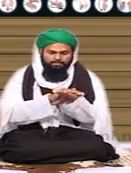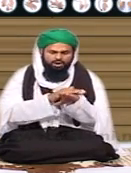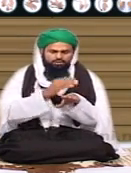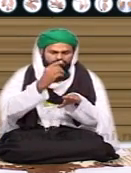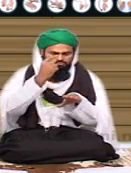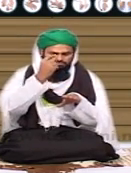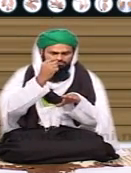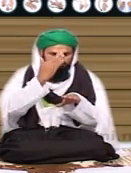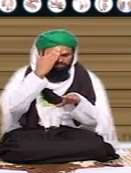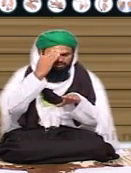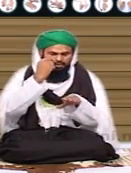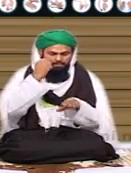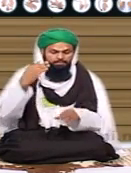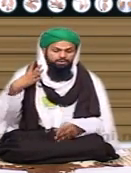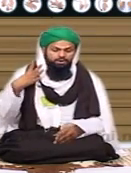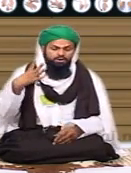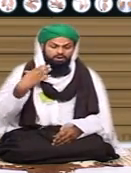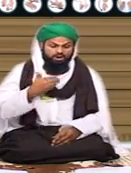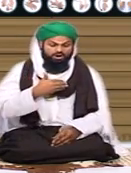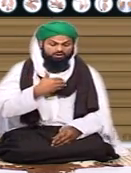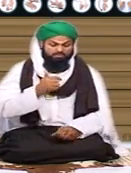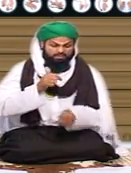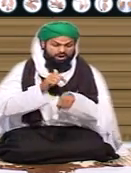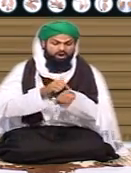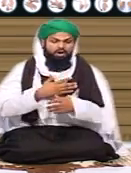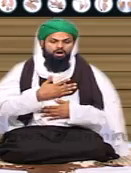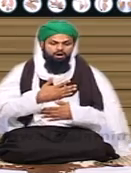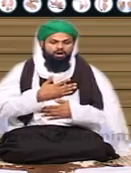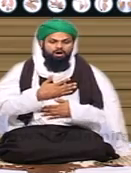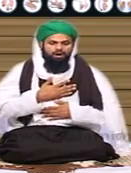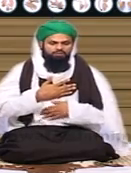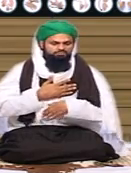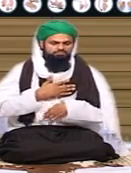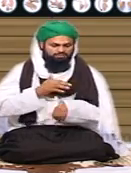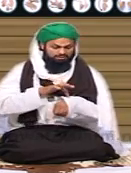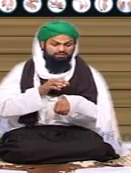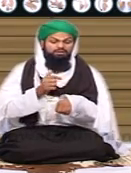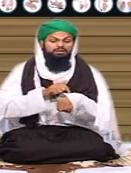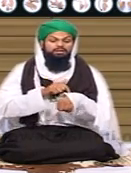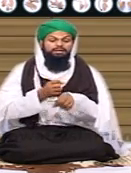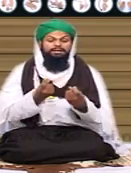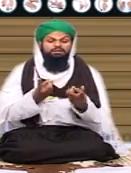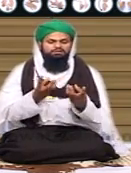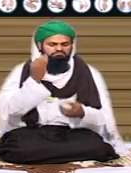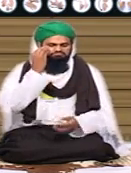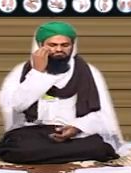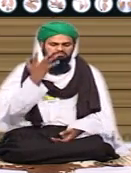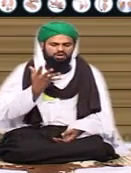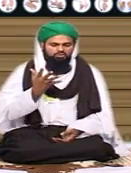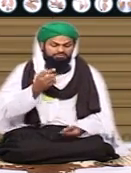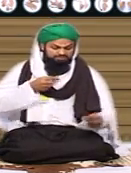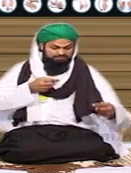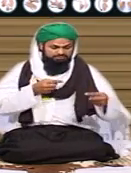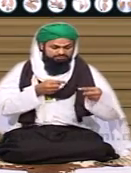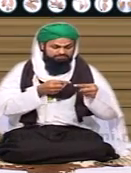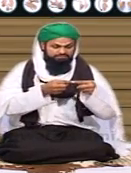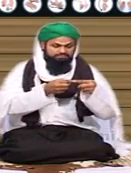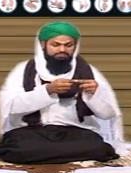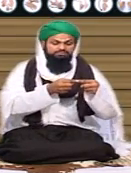بھائیوں, ہم نہیں جانتے کہ ہماری زندگی کتنی ہے, کیا پتا کہ ہماری زندگی اب ختم ہونے پر آ